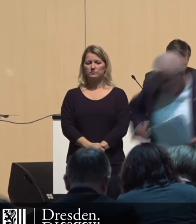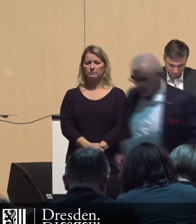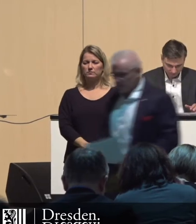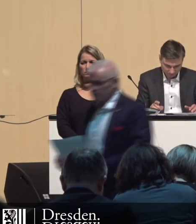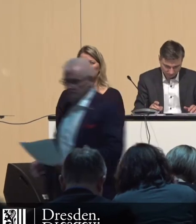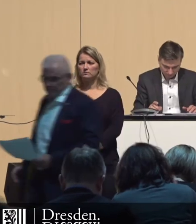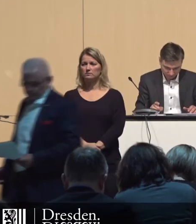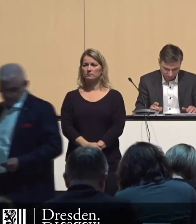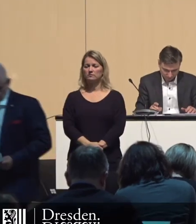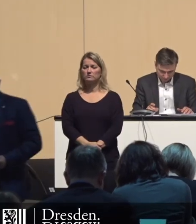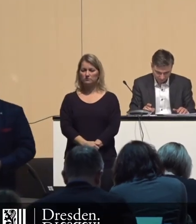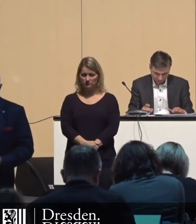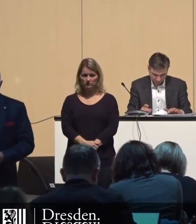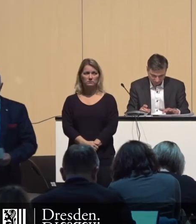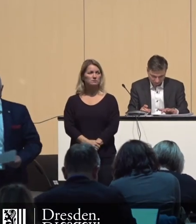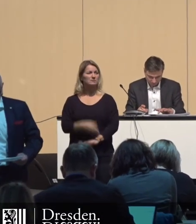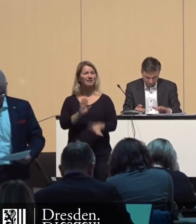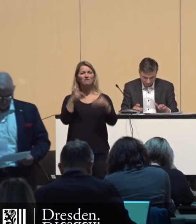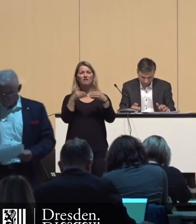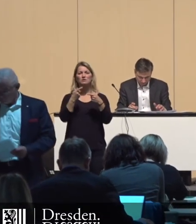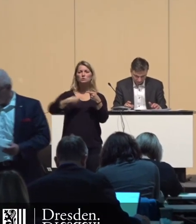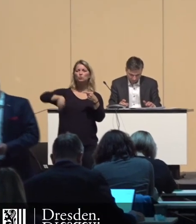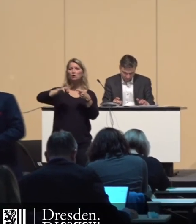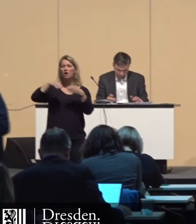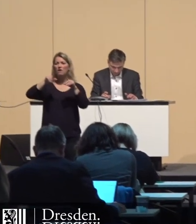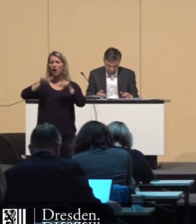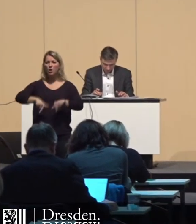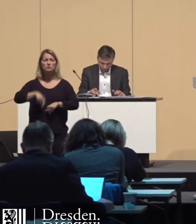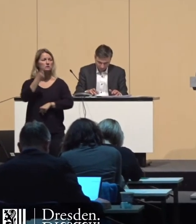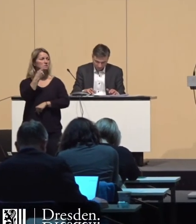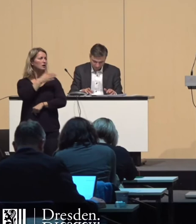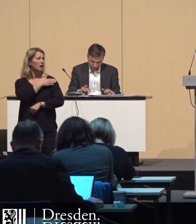So, damit geht es in die Fraktionsrunde. Fraktion Die Linke, Herr Schulbach.